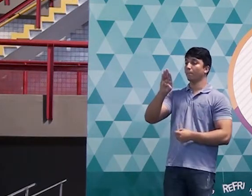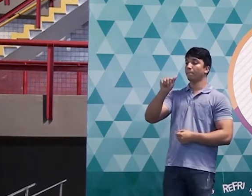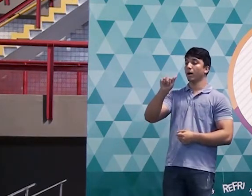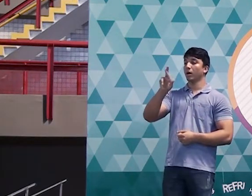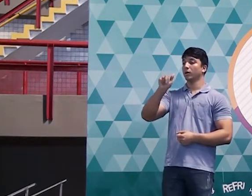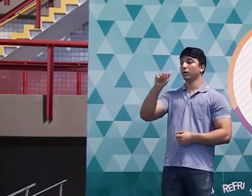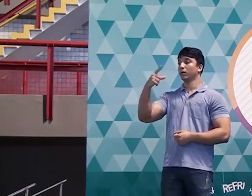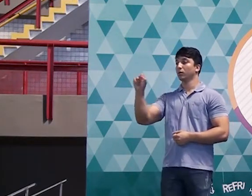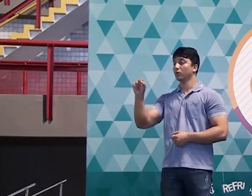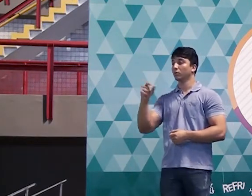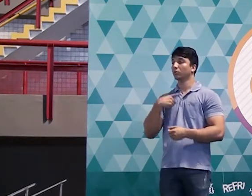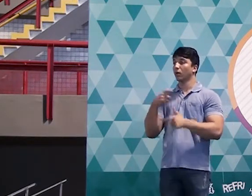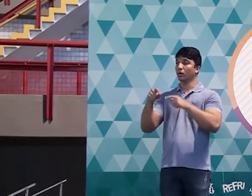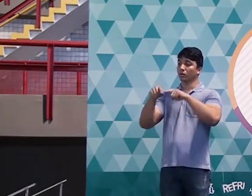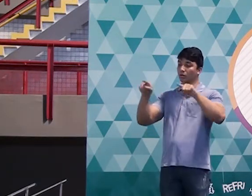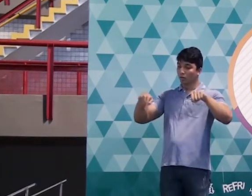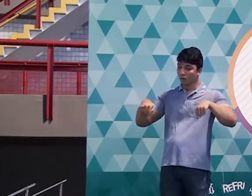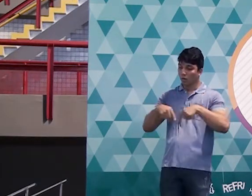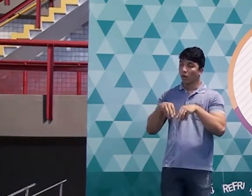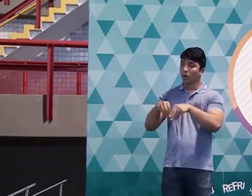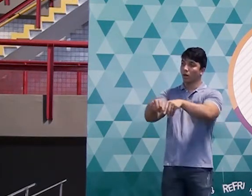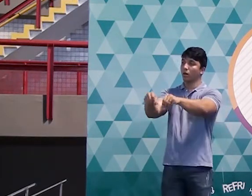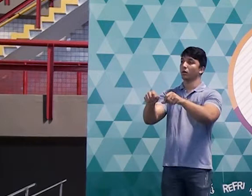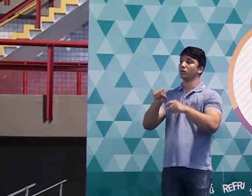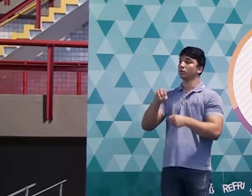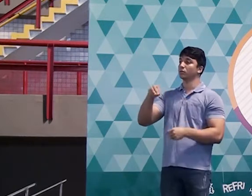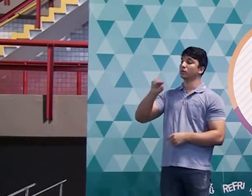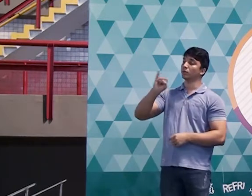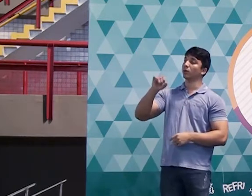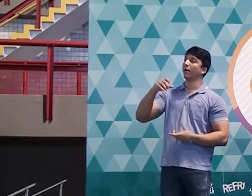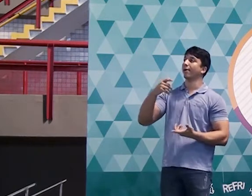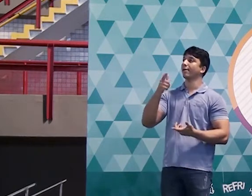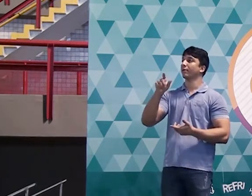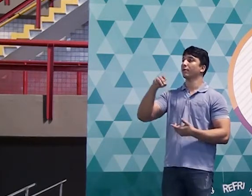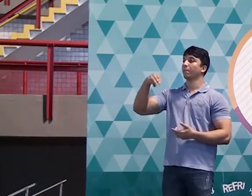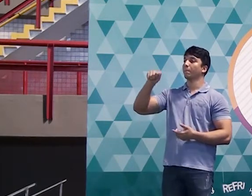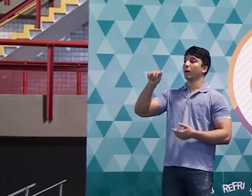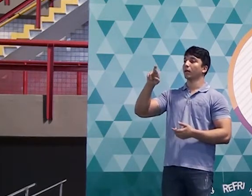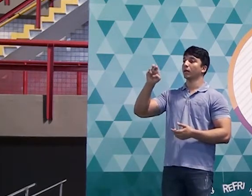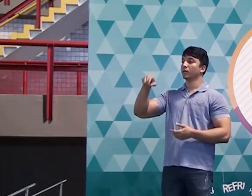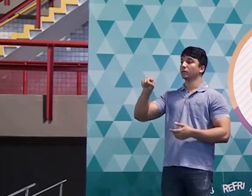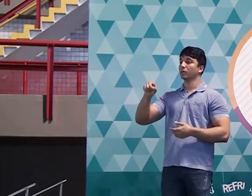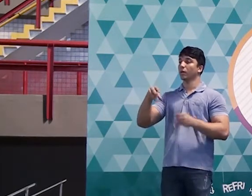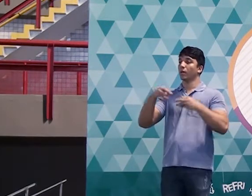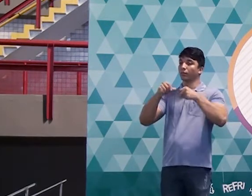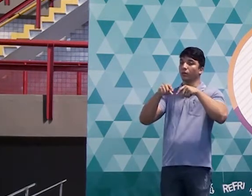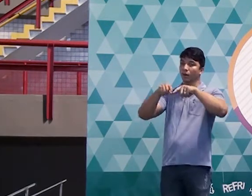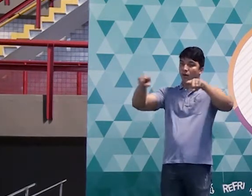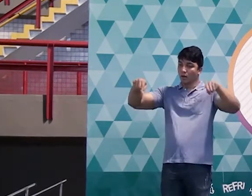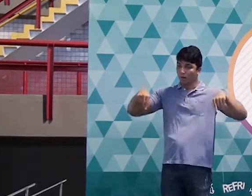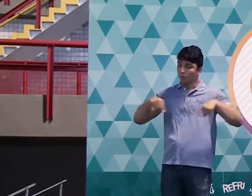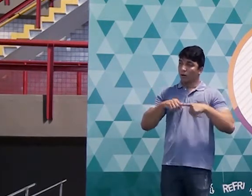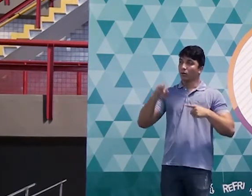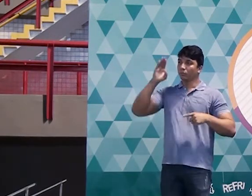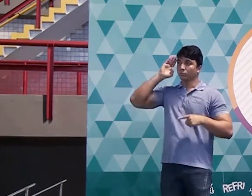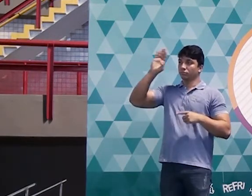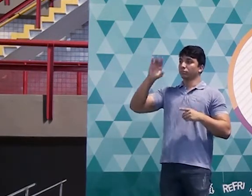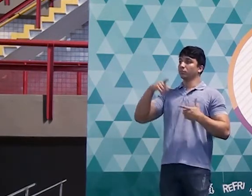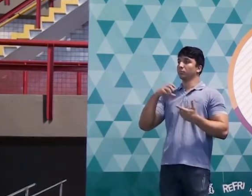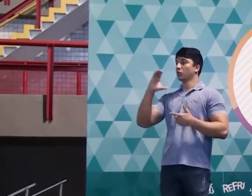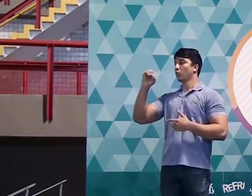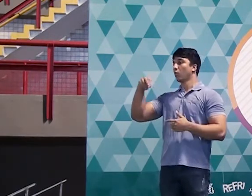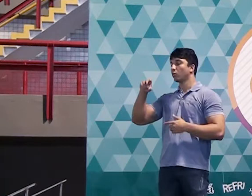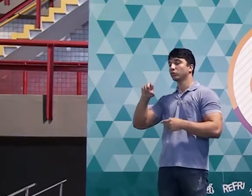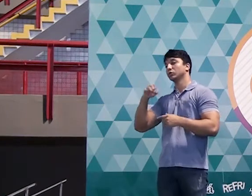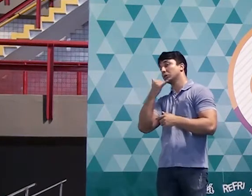ele vai dar um lote de terras. Se for um marquês, ele dá um lote de terra maior. um conde, tá bom?